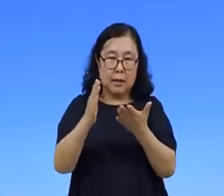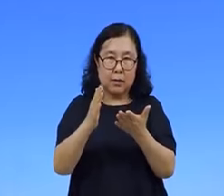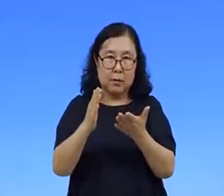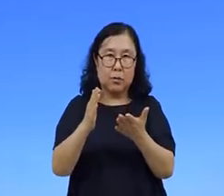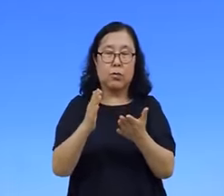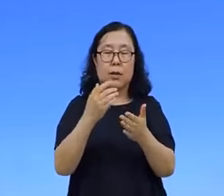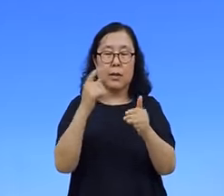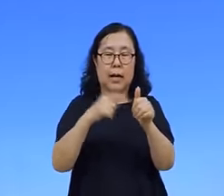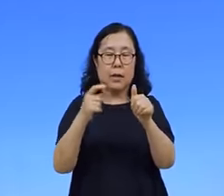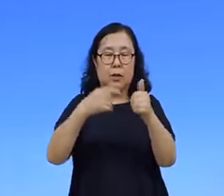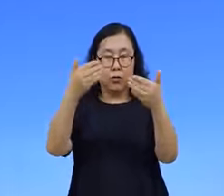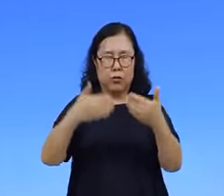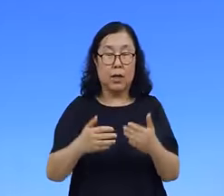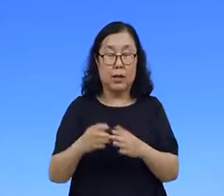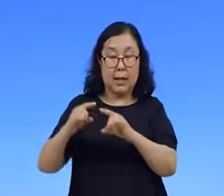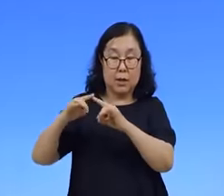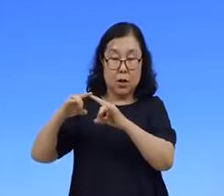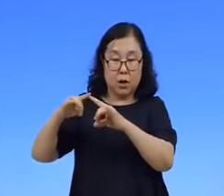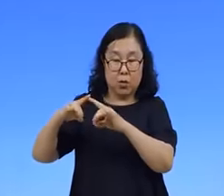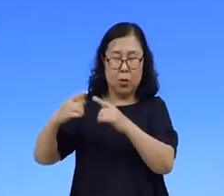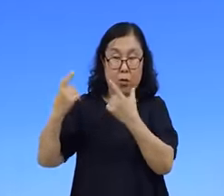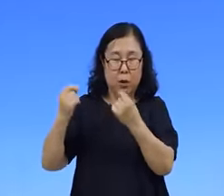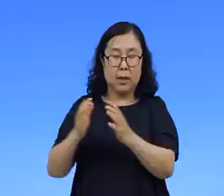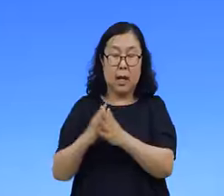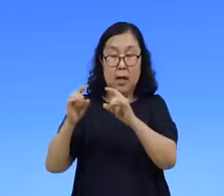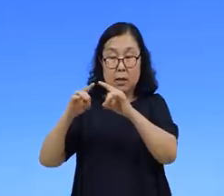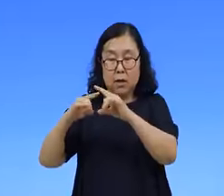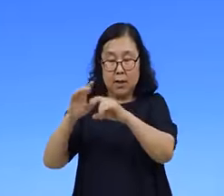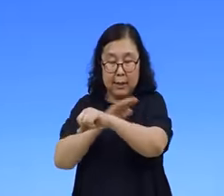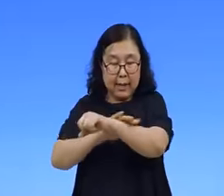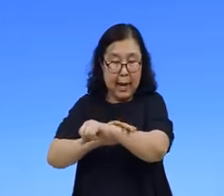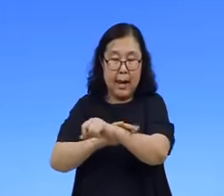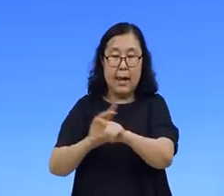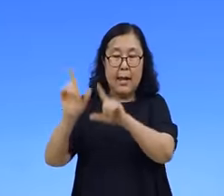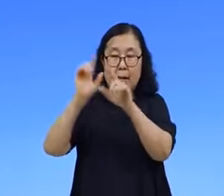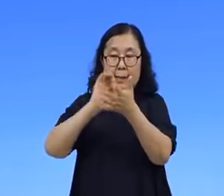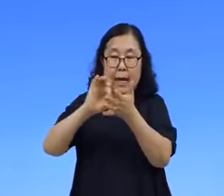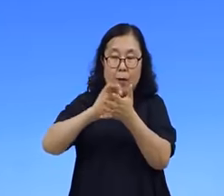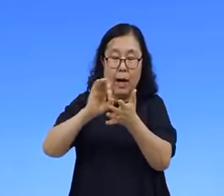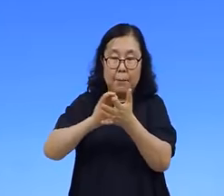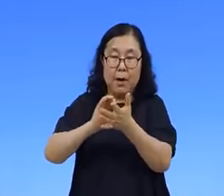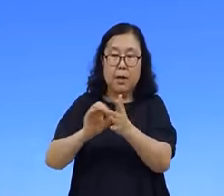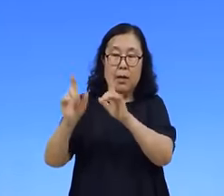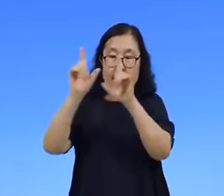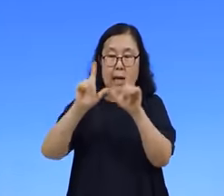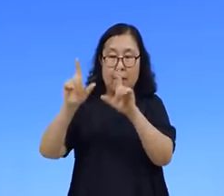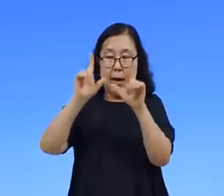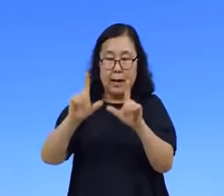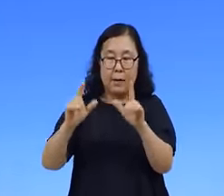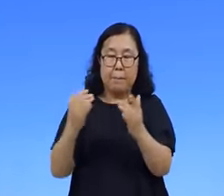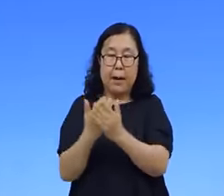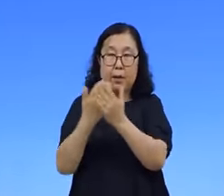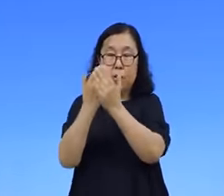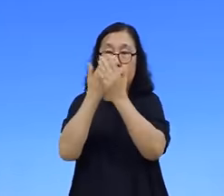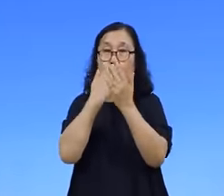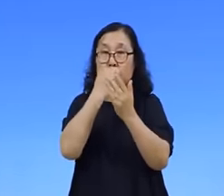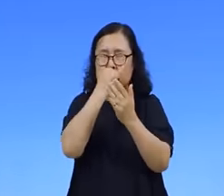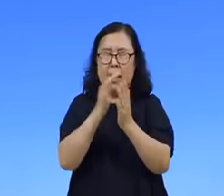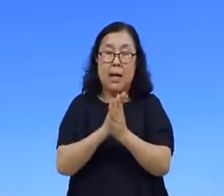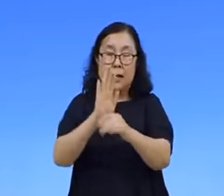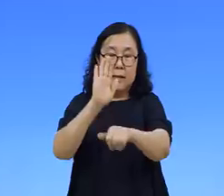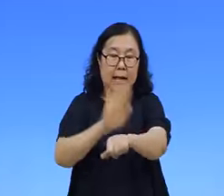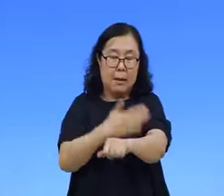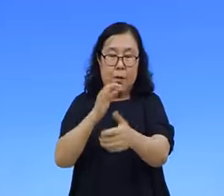내용도 있습니다. 전기만 해도 그렇다. 전기를 제대로 사용하면 생활을 개선할 수 있지만 잘못 사용하면